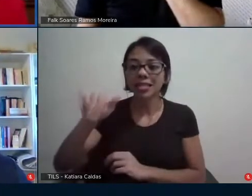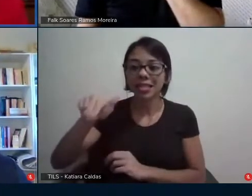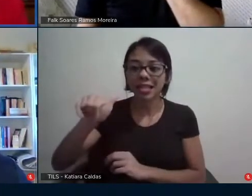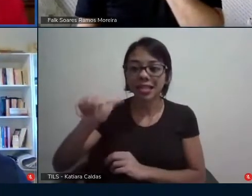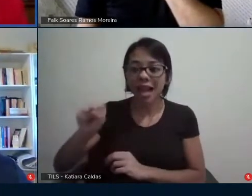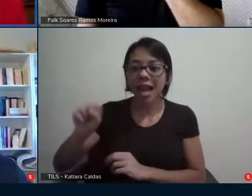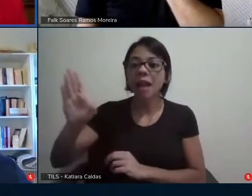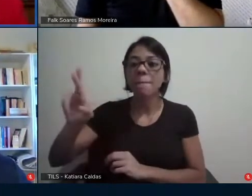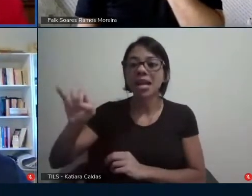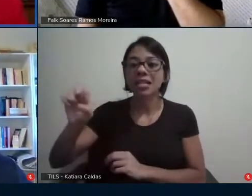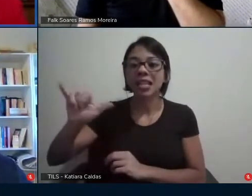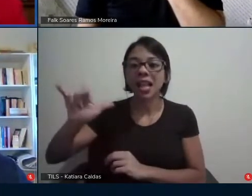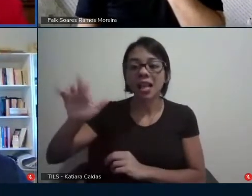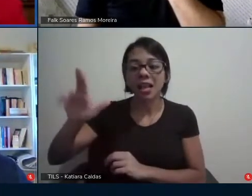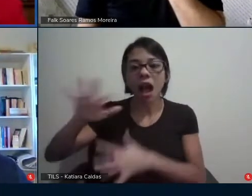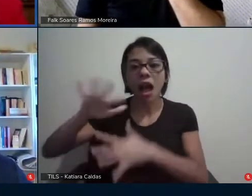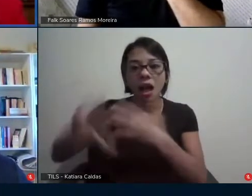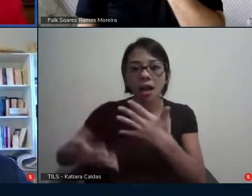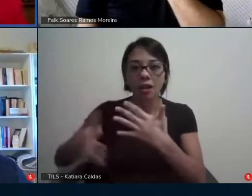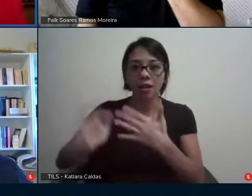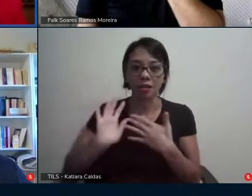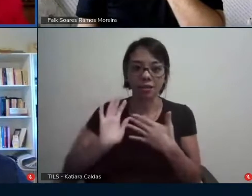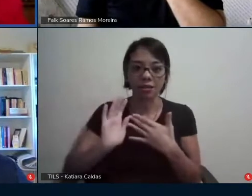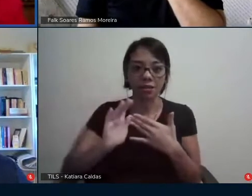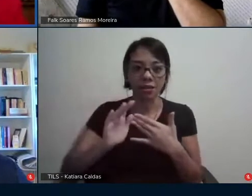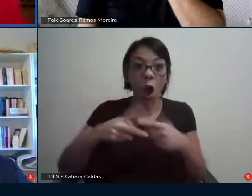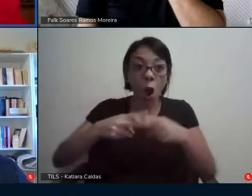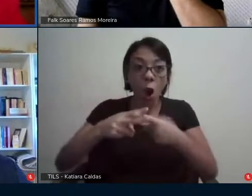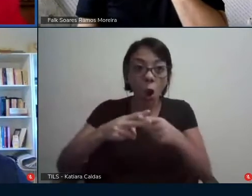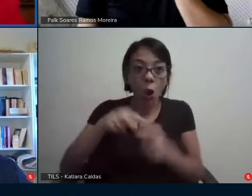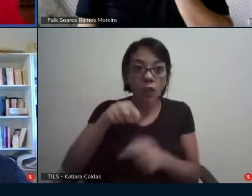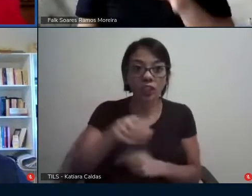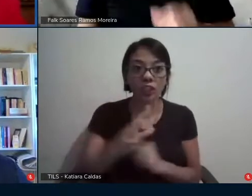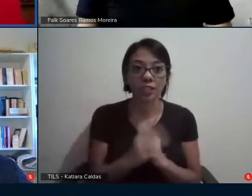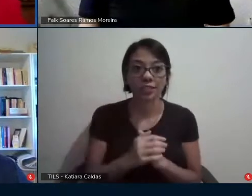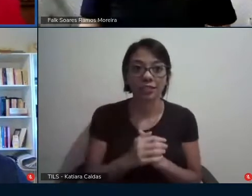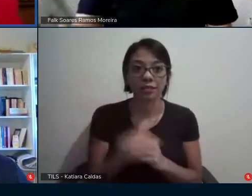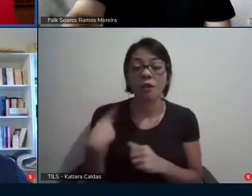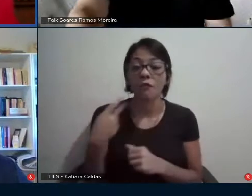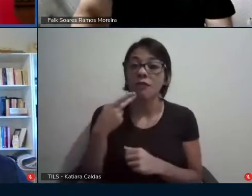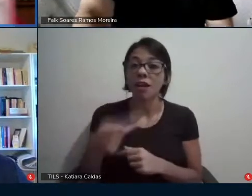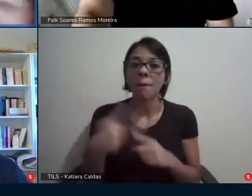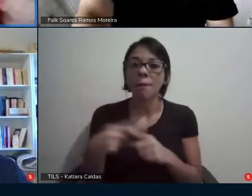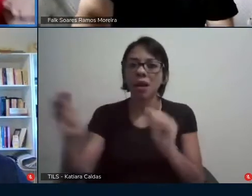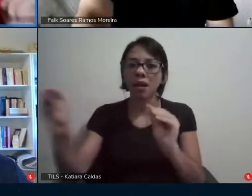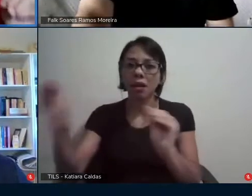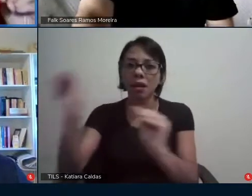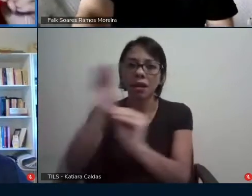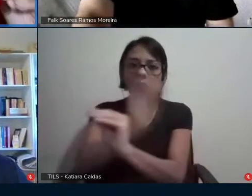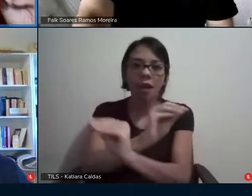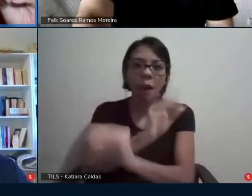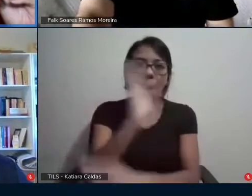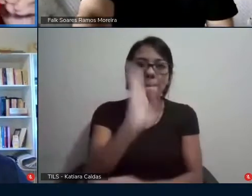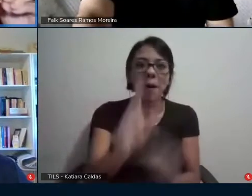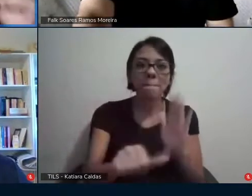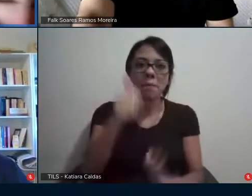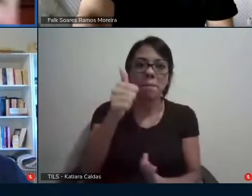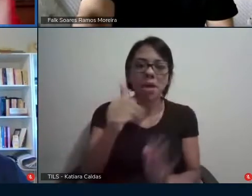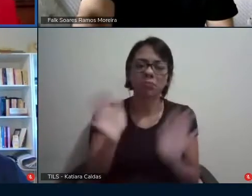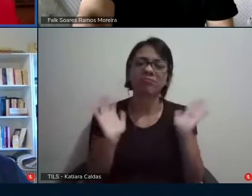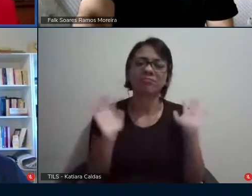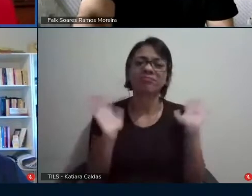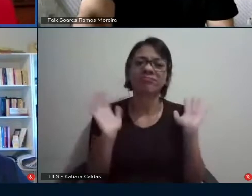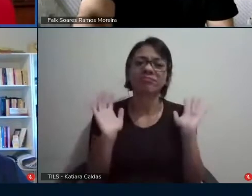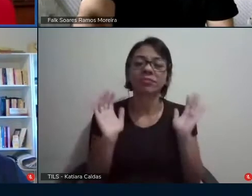favor. Corrija, corrija correndo. É Academia, eu falei aqui, porque a gente põe brasileira aqui na frente. Nós